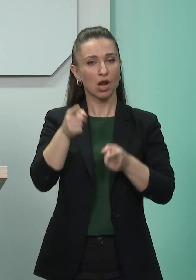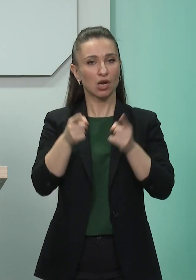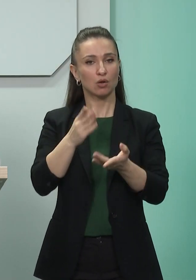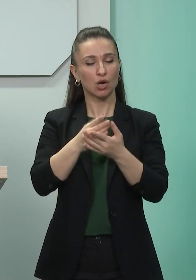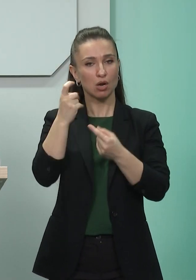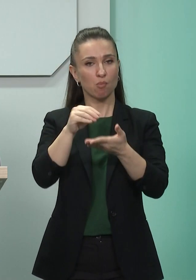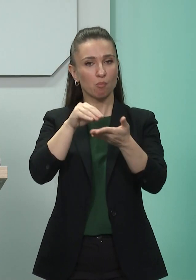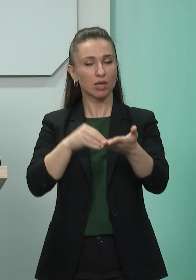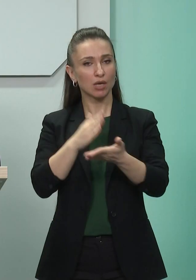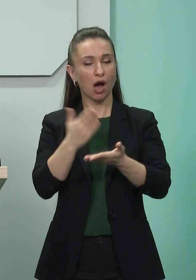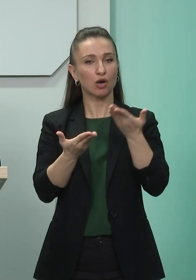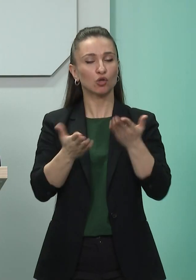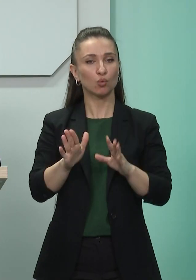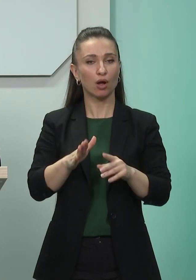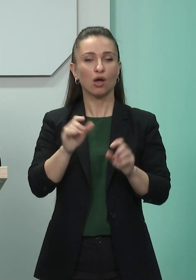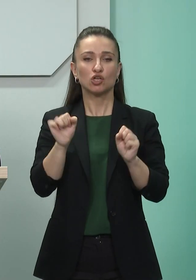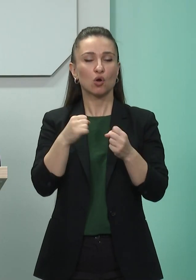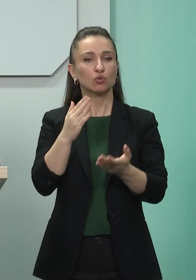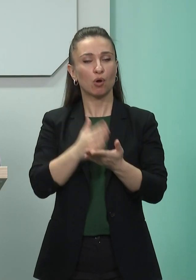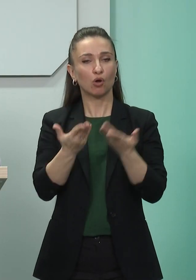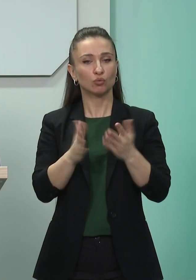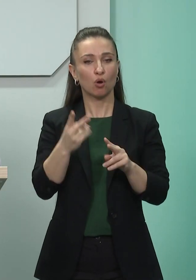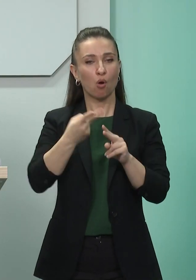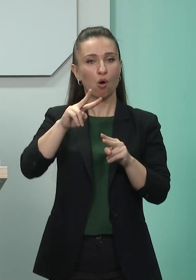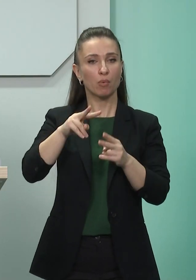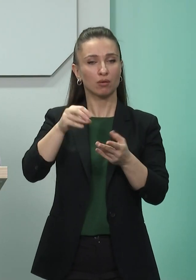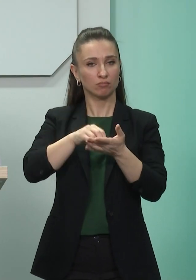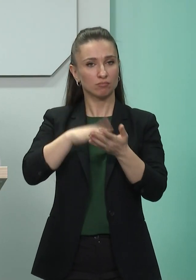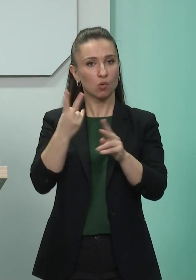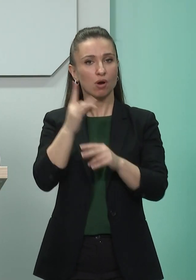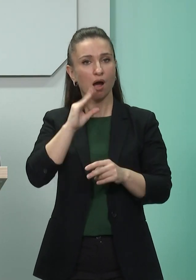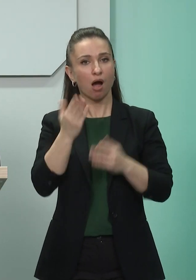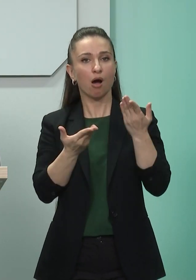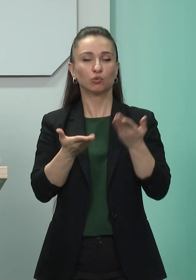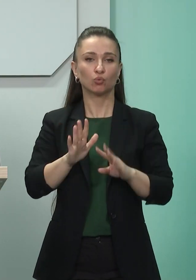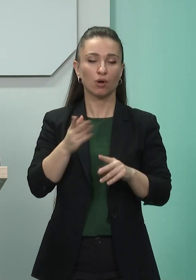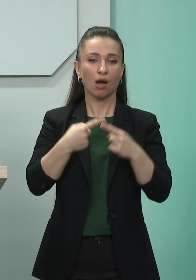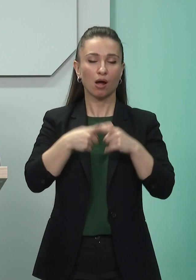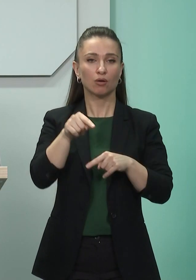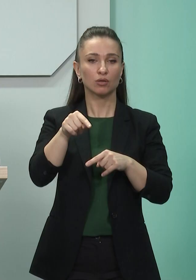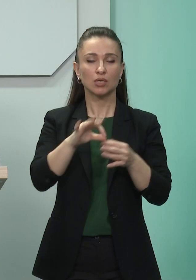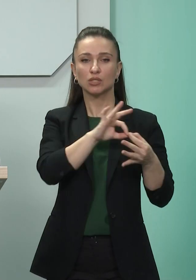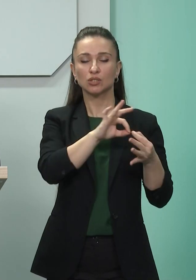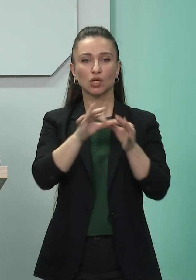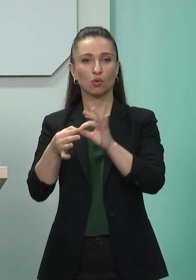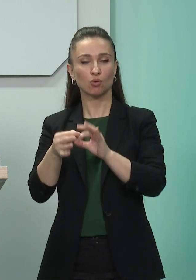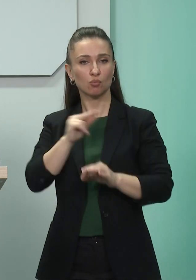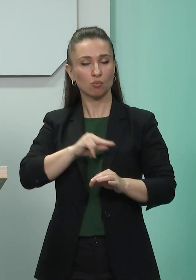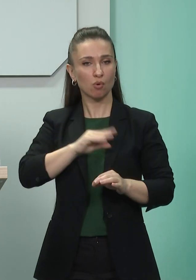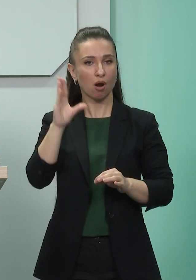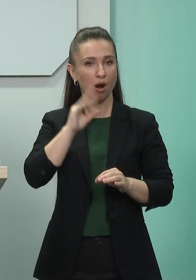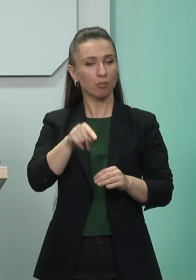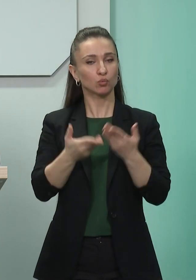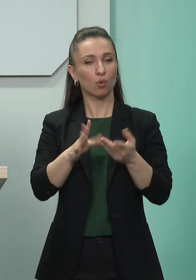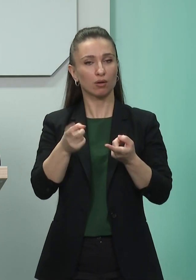რეალურ ინფორმაციას, ისევ შეუძლებელია თუ არა ორმაგი ვერიფიკაცია და არიან თუ არა აპარატების სინქრონიზებული ლოკალური